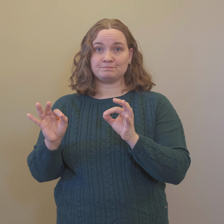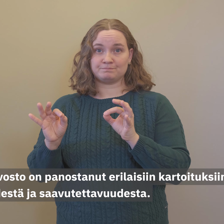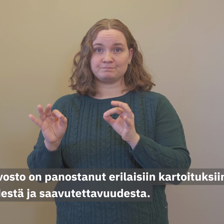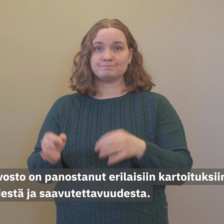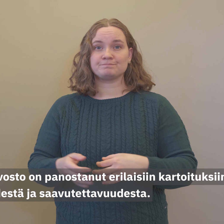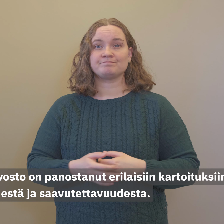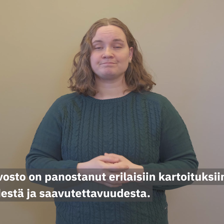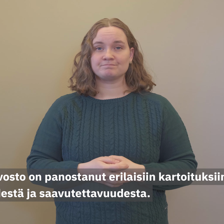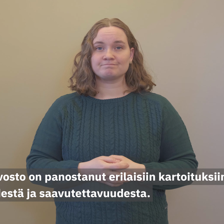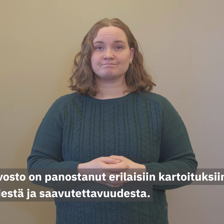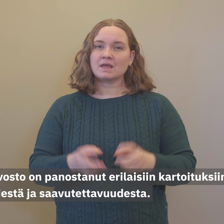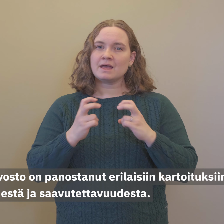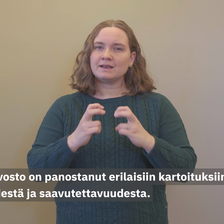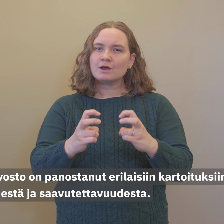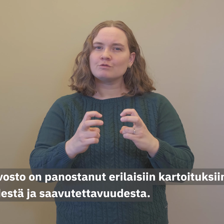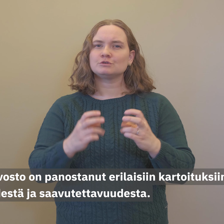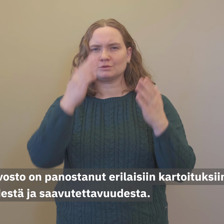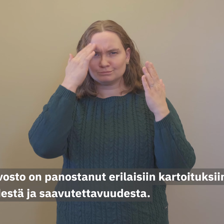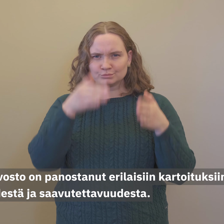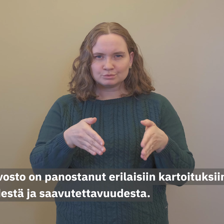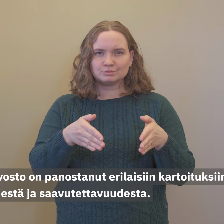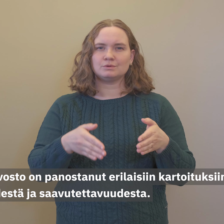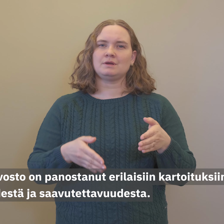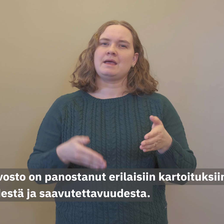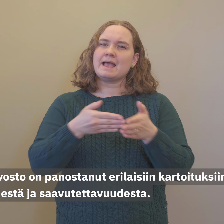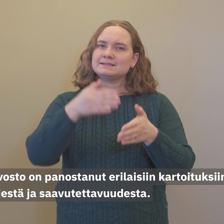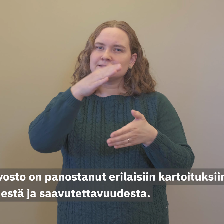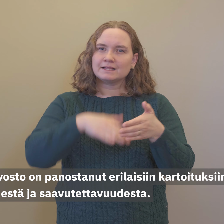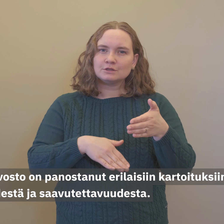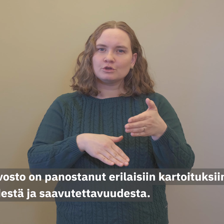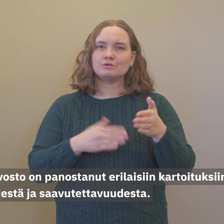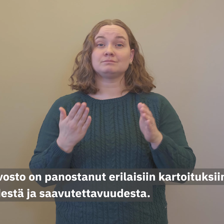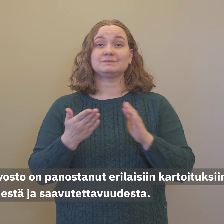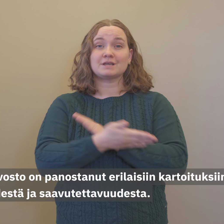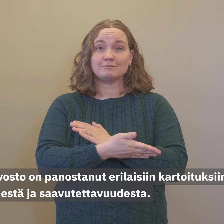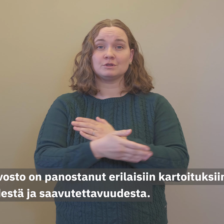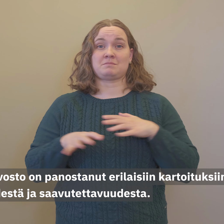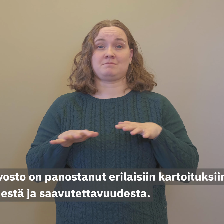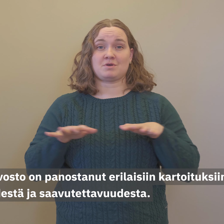Vammaisneuvosto on panostanut erilaisiin kartoituksiin esteettömyydestä ja saavutettavuudesta.